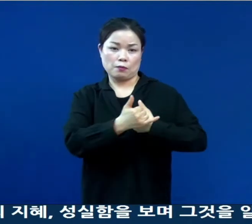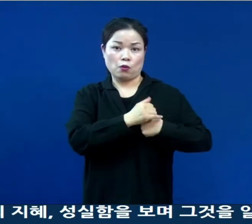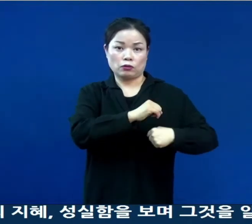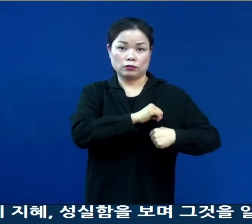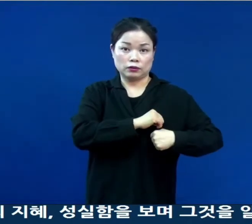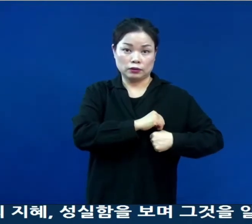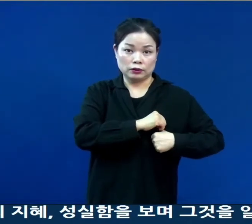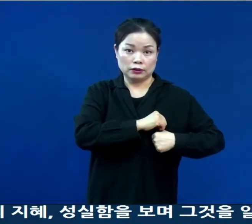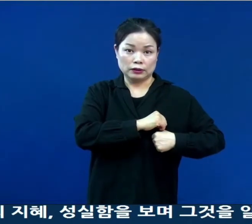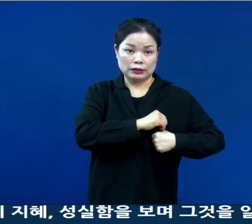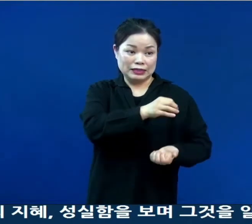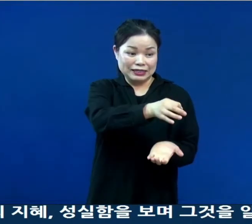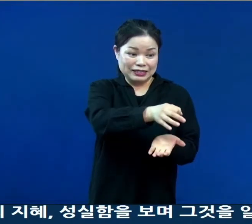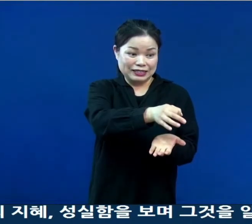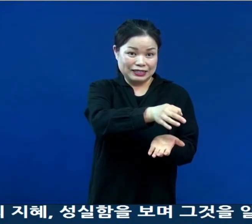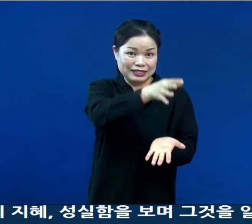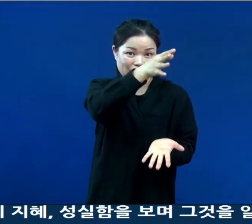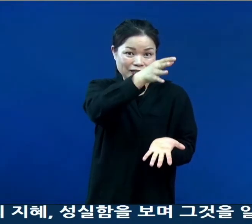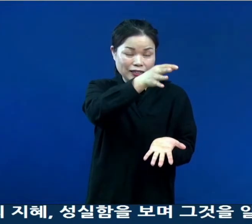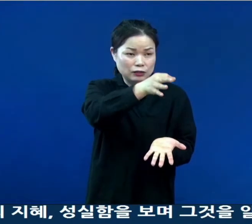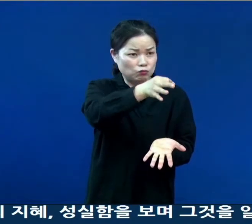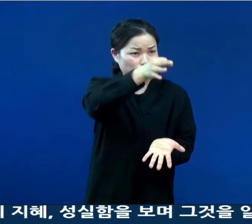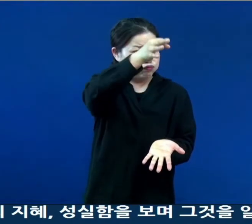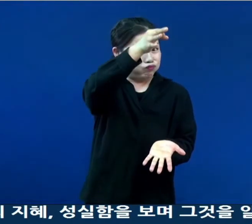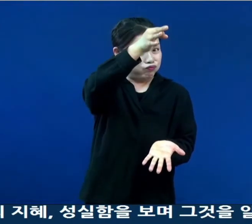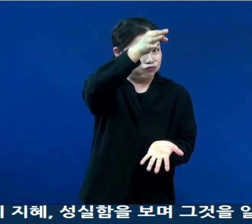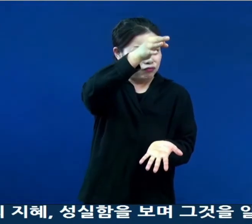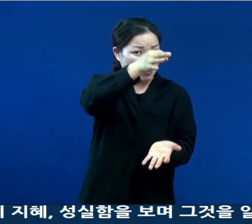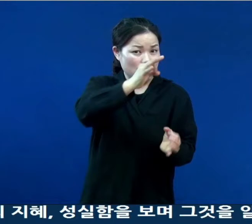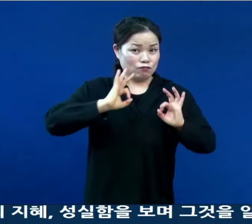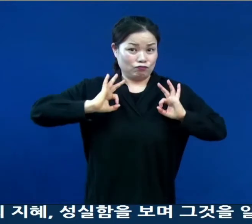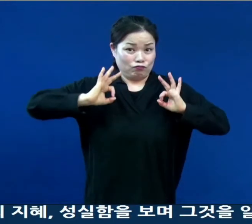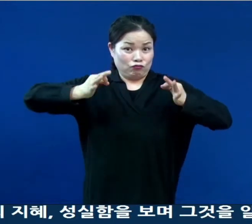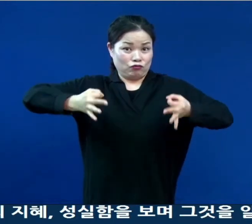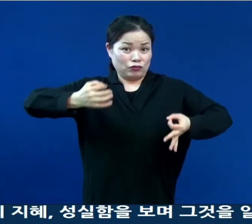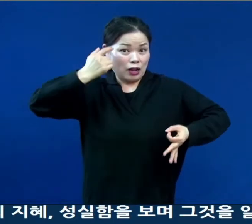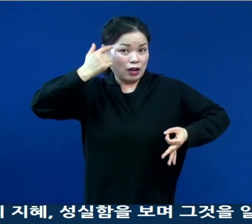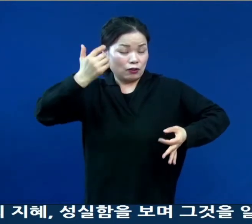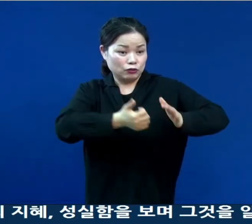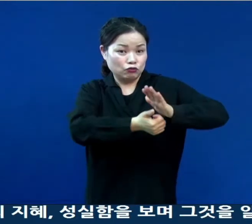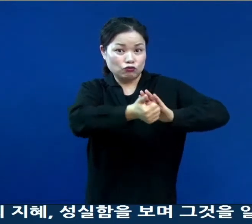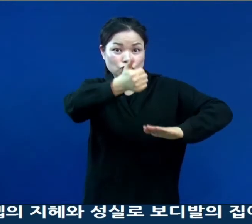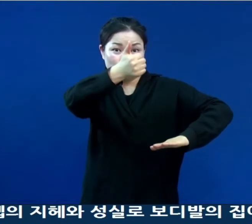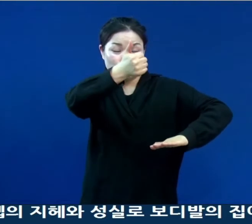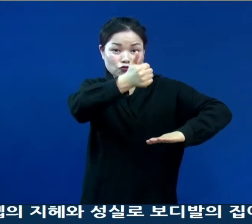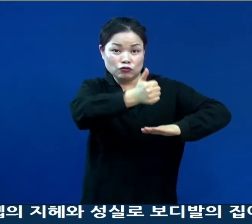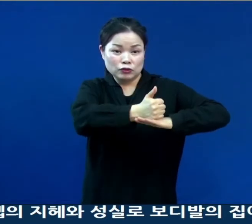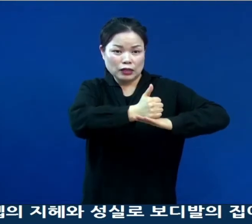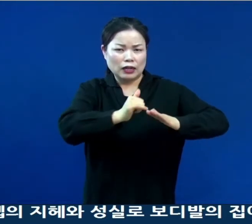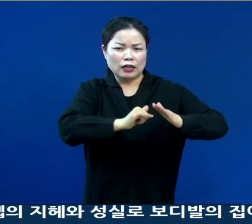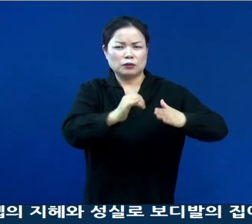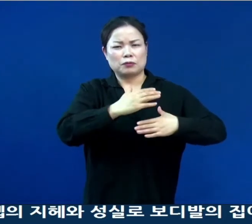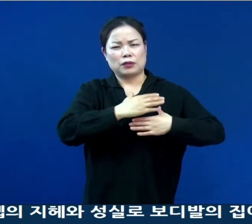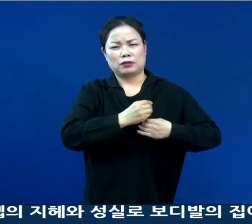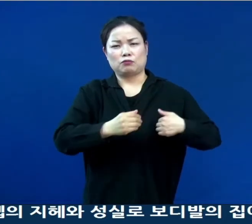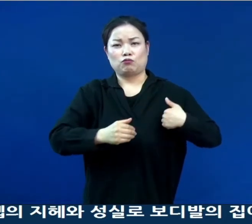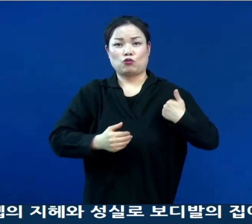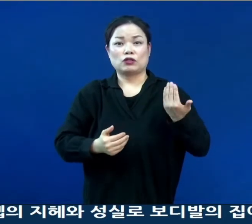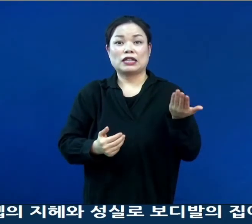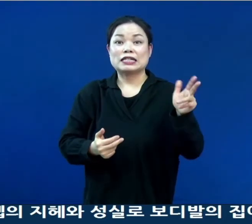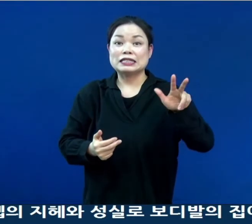많이 축적되었다는 의미인지, 출세를 했다는 의미인지, 가정사가 평안해졌다는 의미인지는 알 수